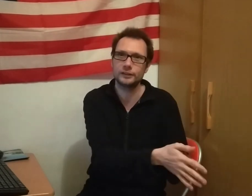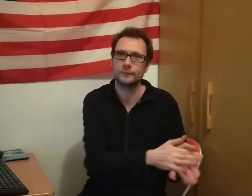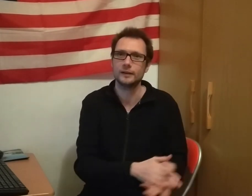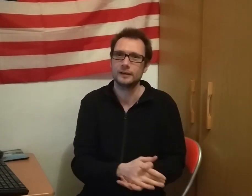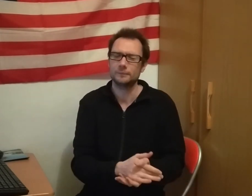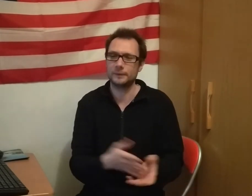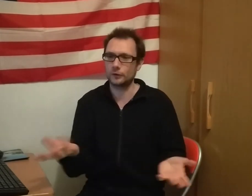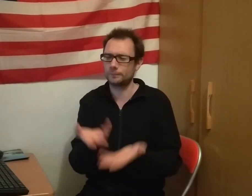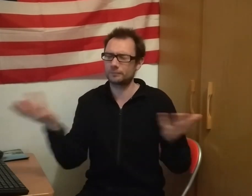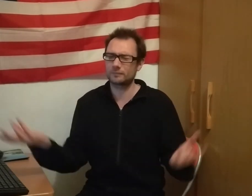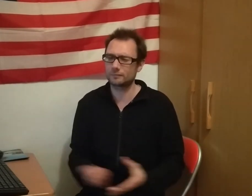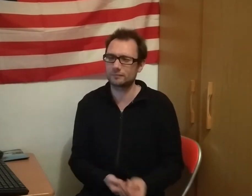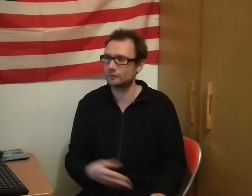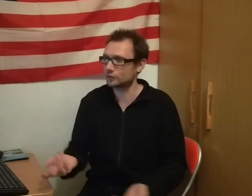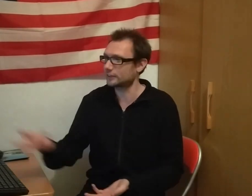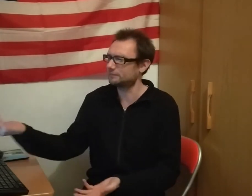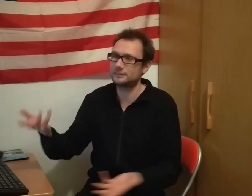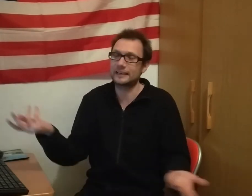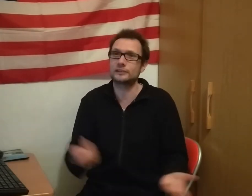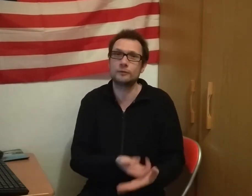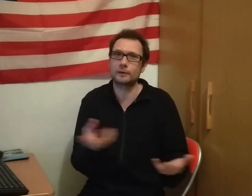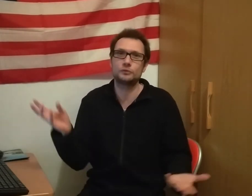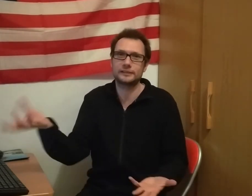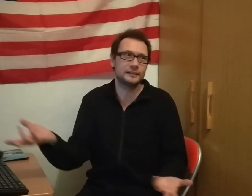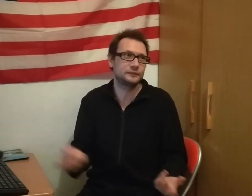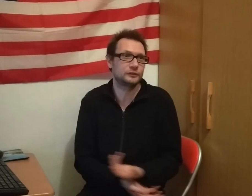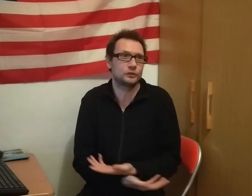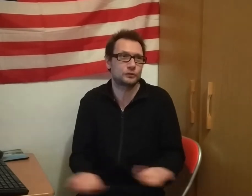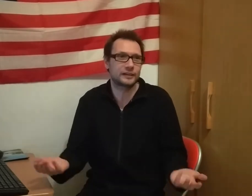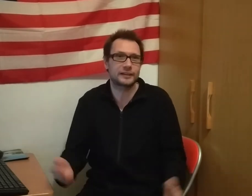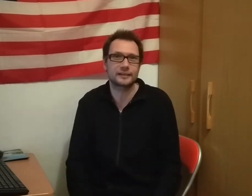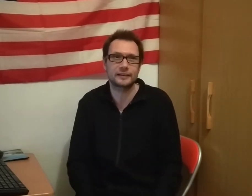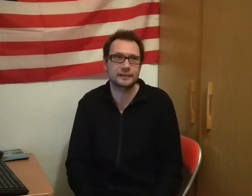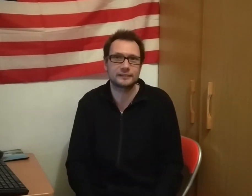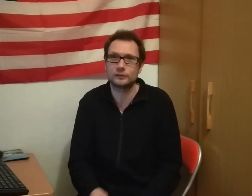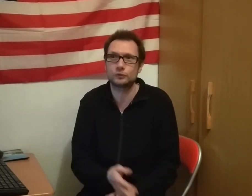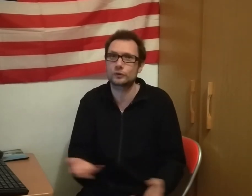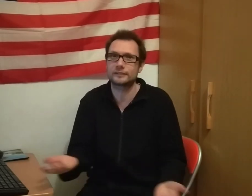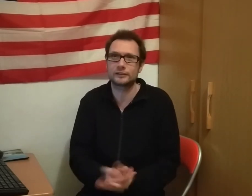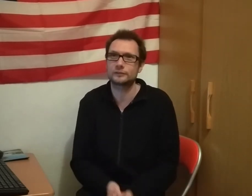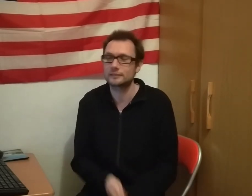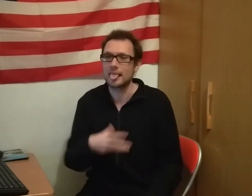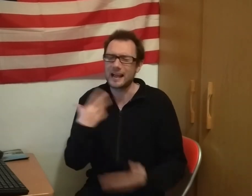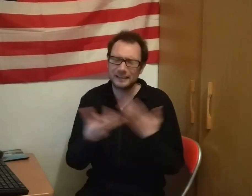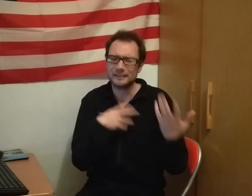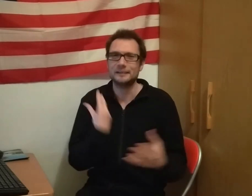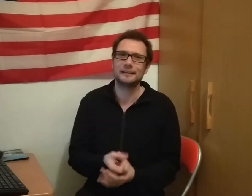vídeo. Pero no sé que, si la gente no me pregunta, yo no sé qué hay